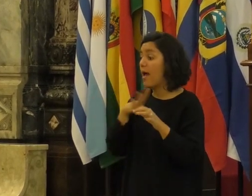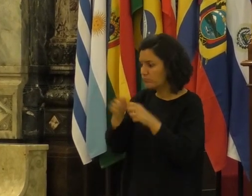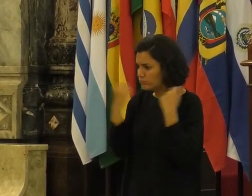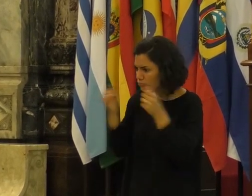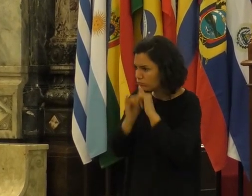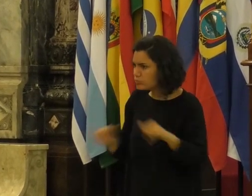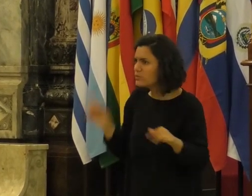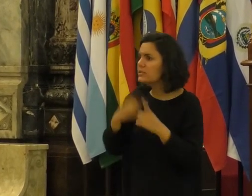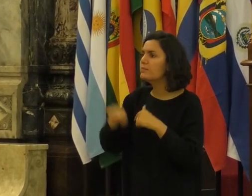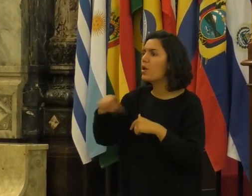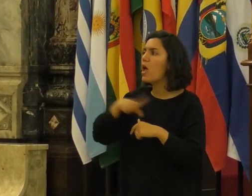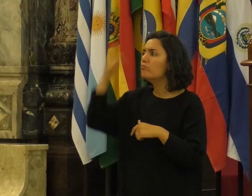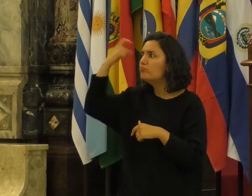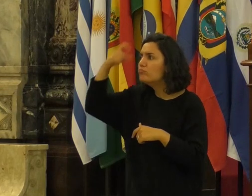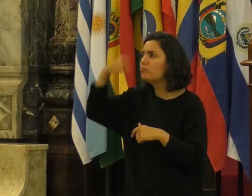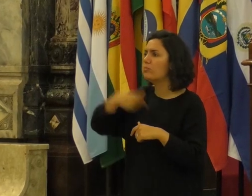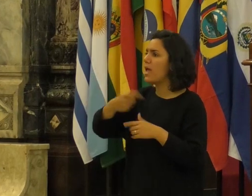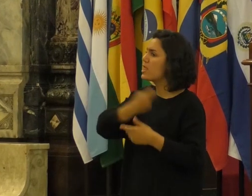muy rusófilos en el tema del idioma.